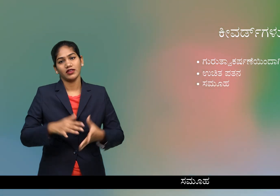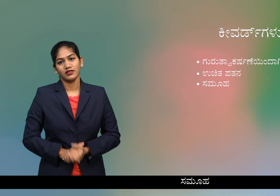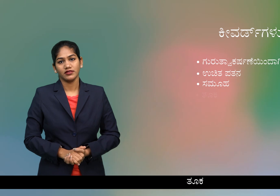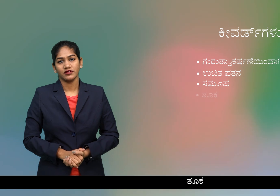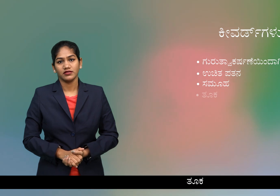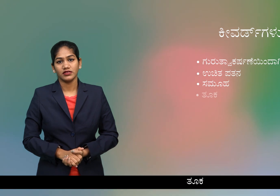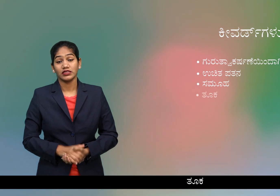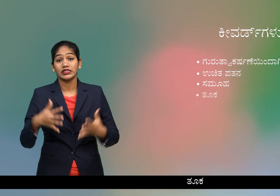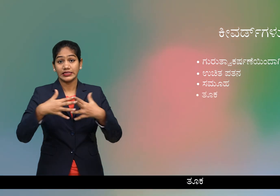ತೂಕ,